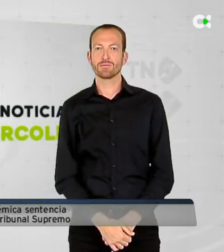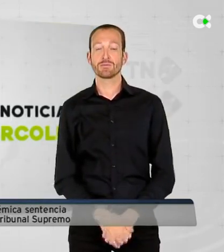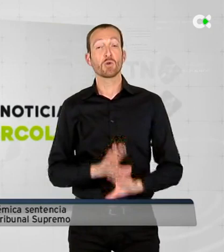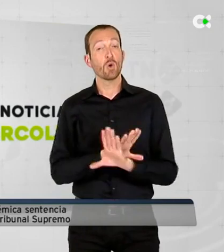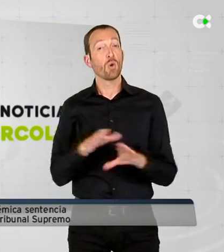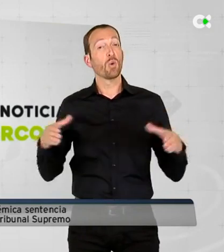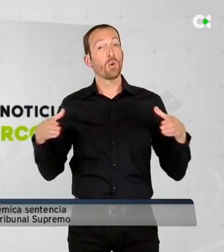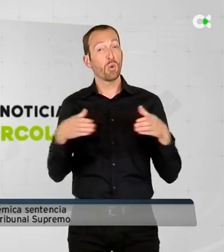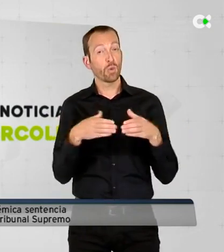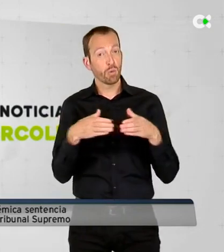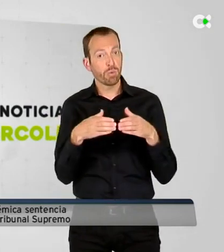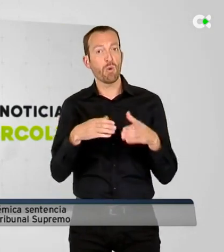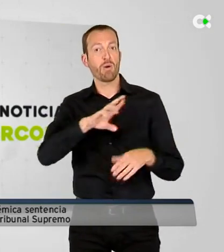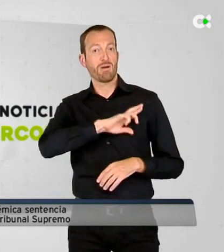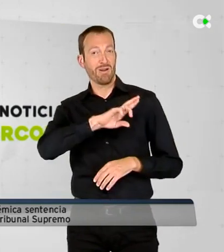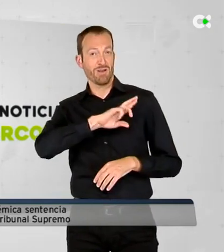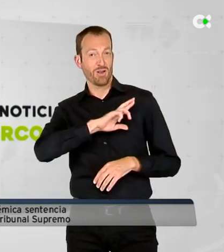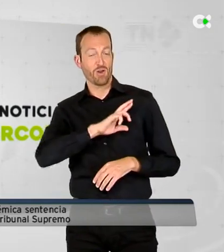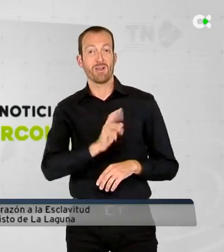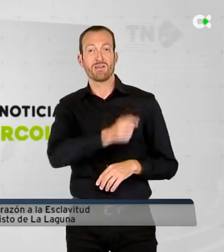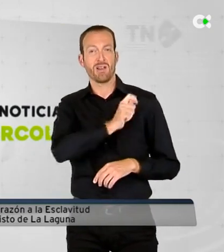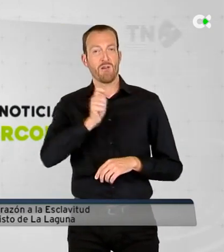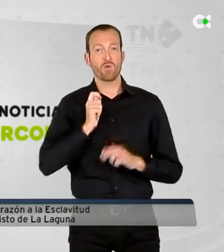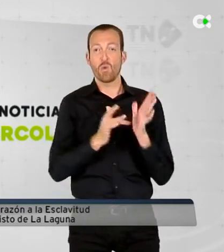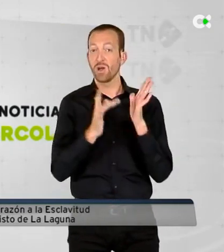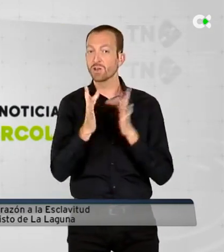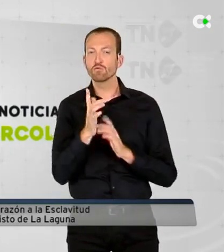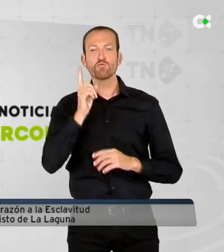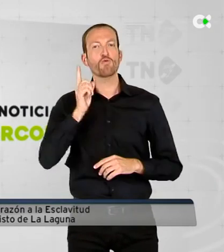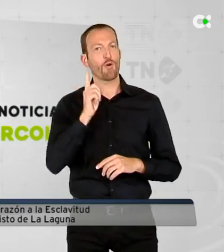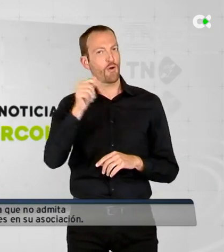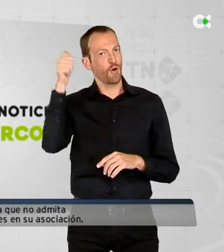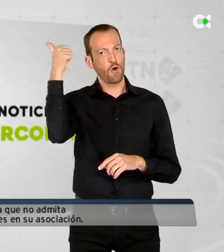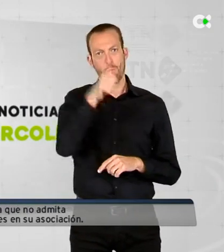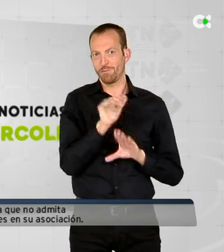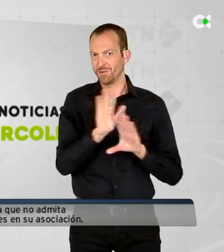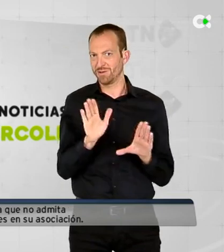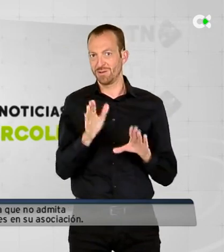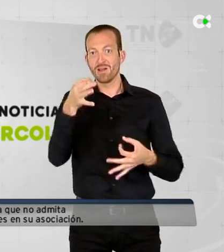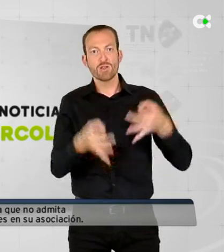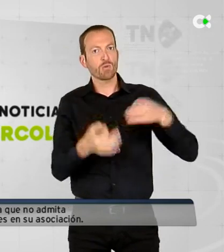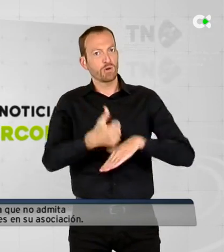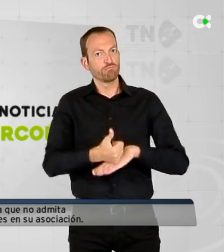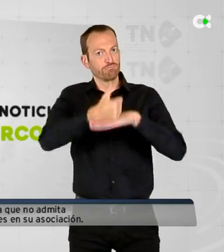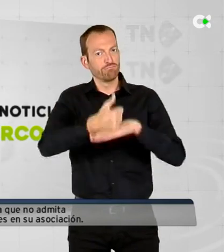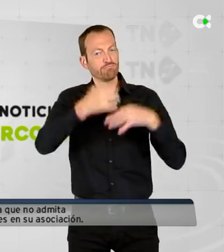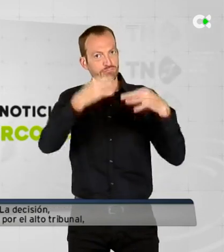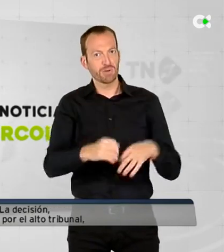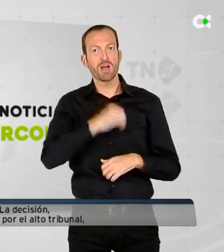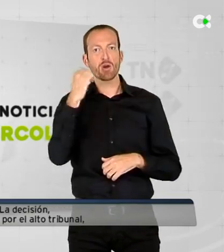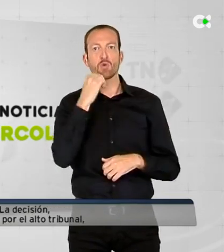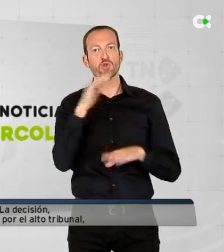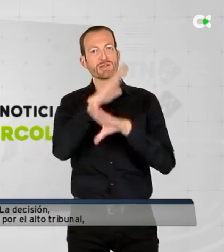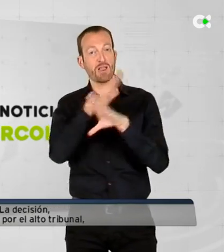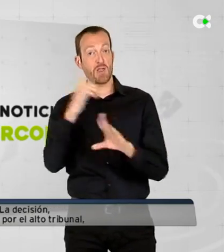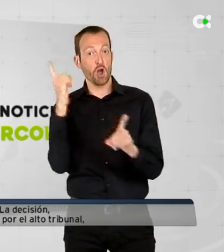Solo los hombres pueden formar parte de la hermandad de la esclavitud del Cristo, de la Laguna. El Supremo ha estimado el recurso contra la sentencia,